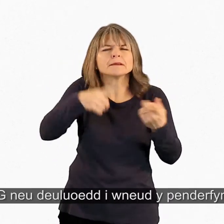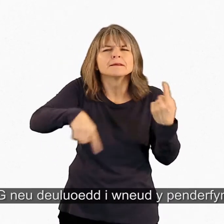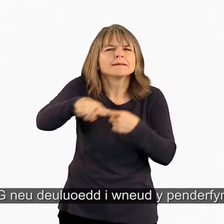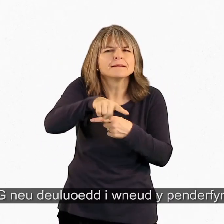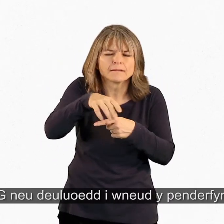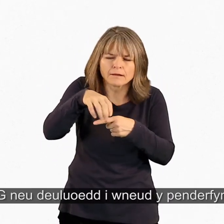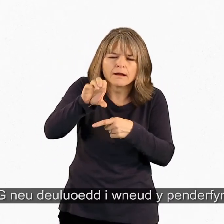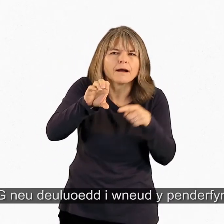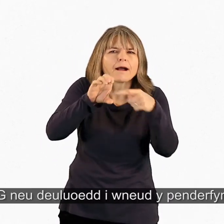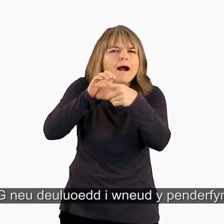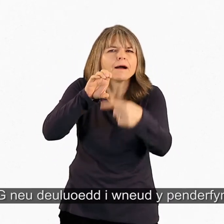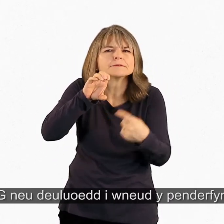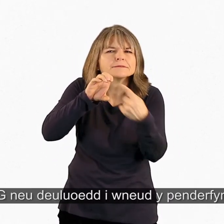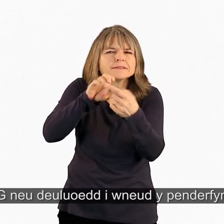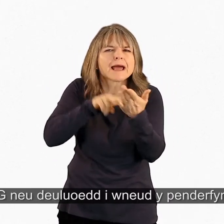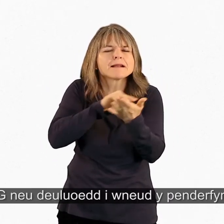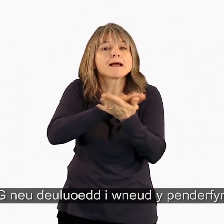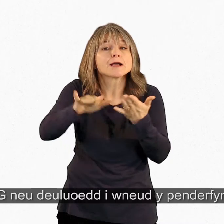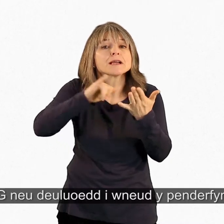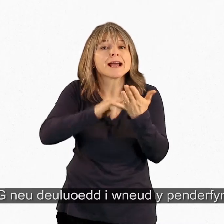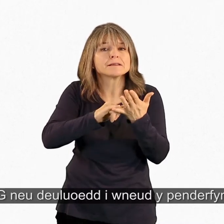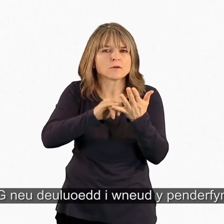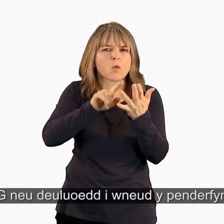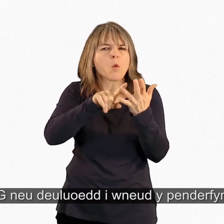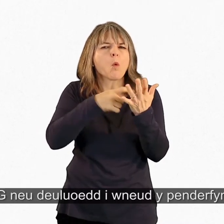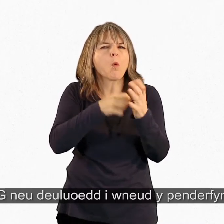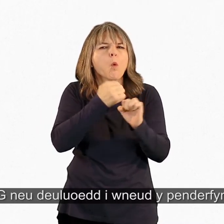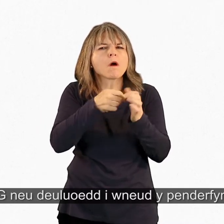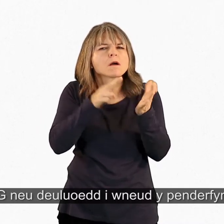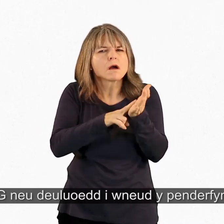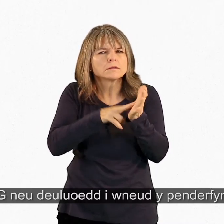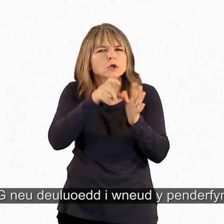gwasanaeth iechyd genedlaethol, neu deilioedd i wneud y penderfyniad.